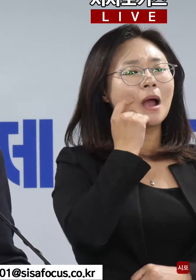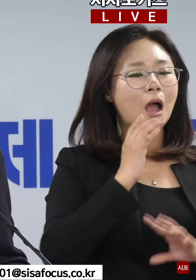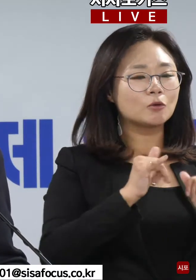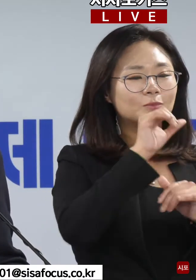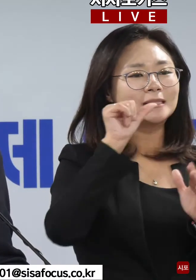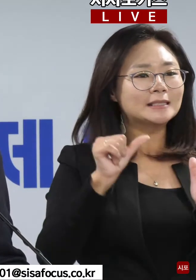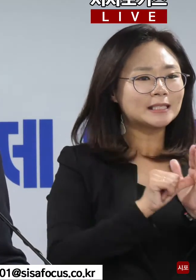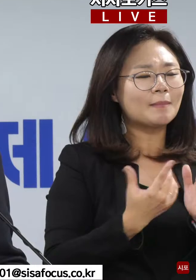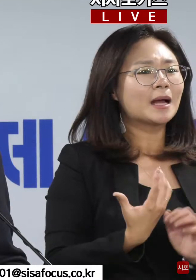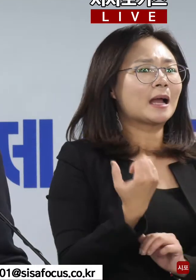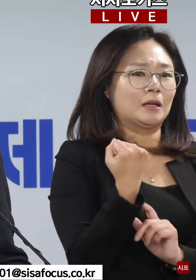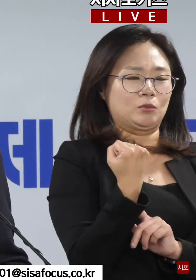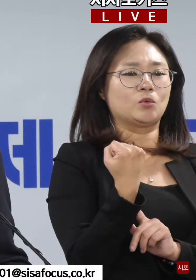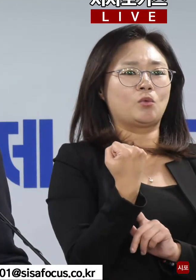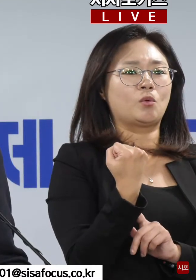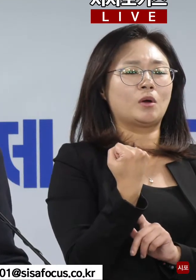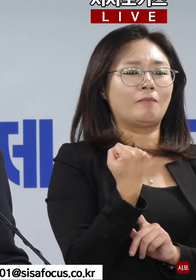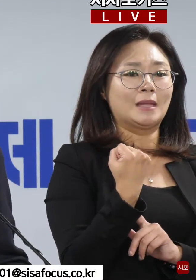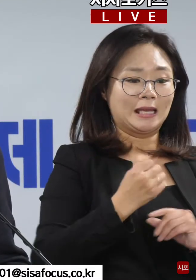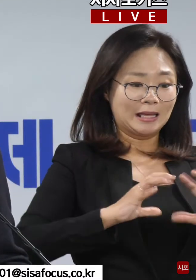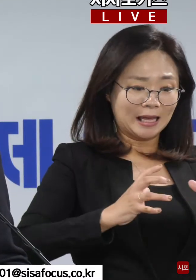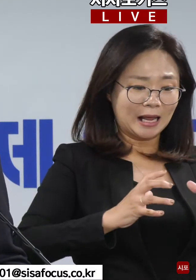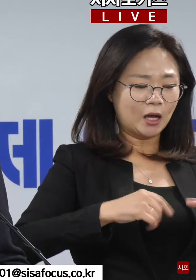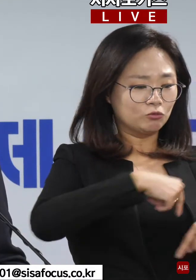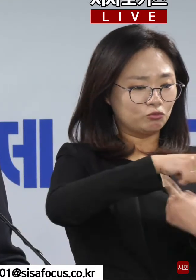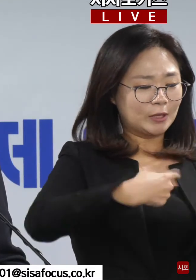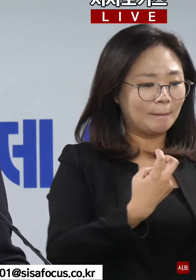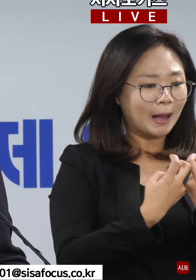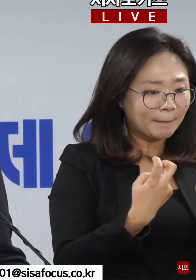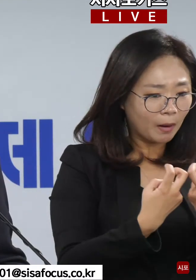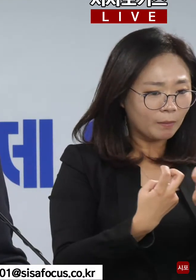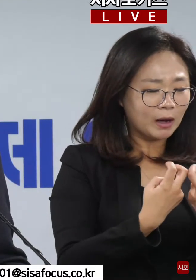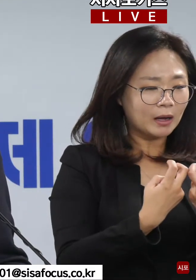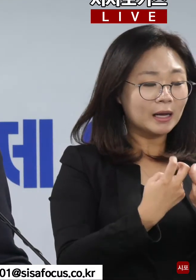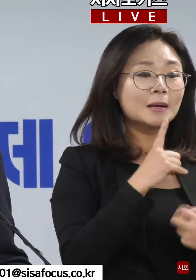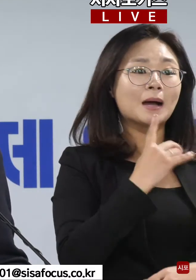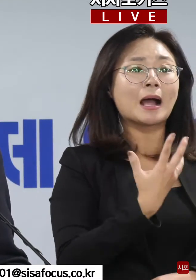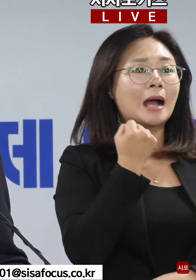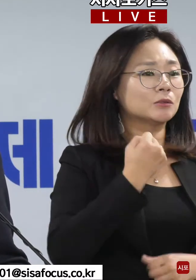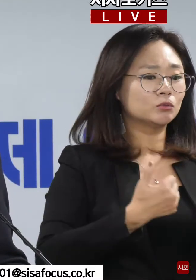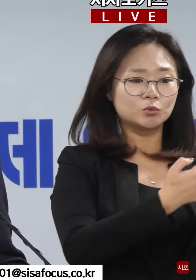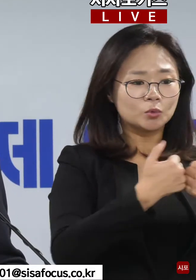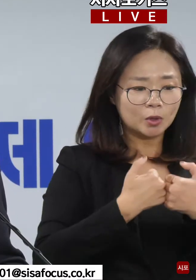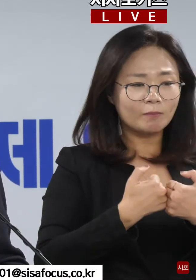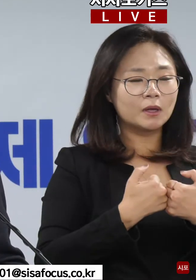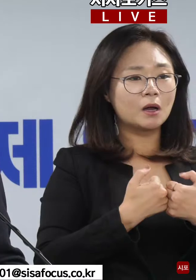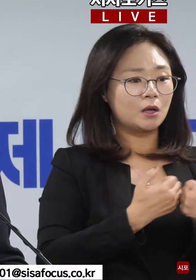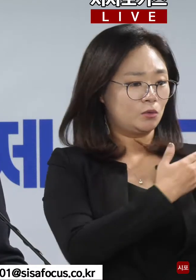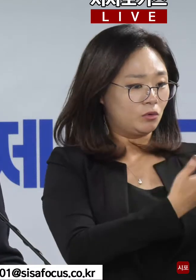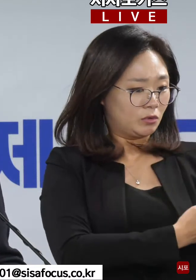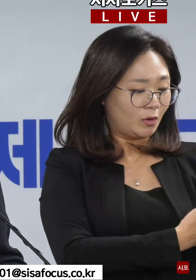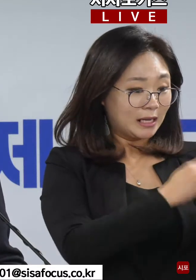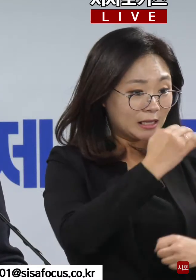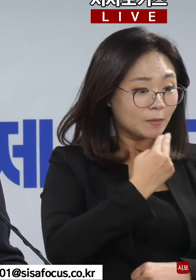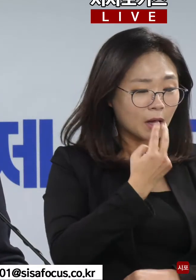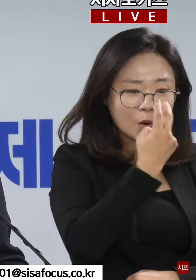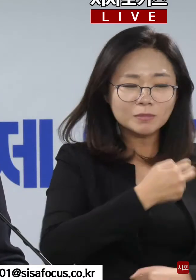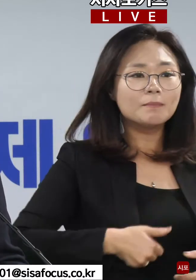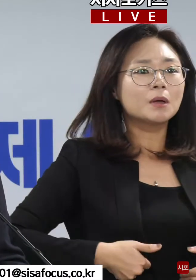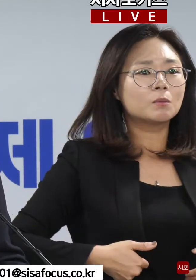국민의 삶을 놓고 나라를 어떻게 운영하겠다든지 이런 걸 하고 그럴 능력이 있는지를 검증하자는 건데